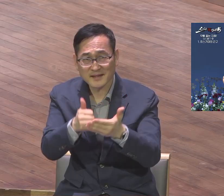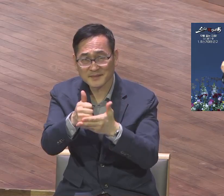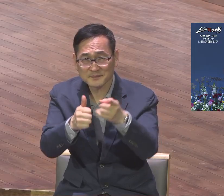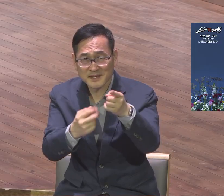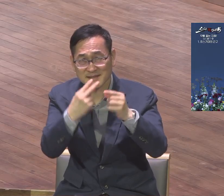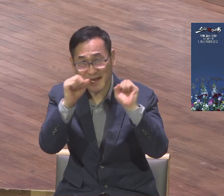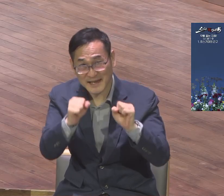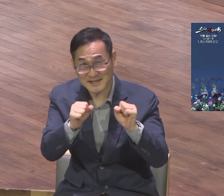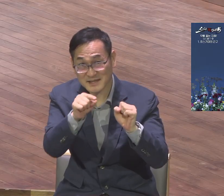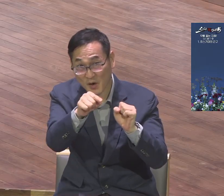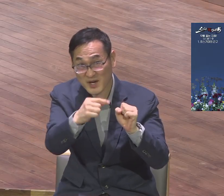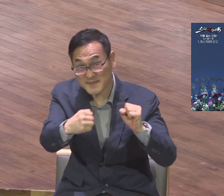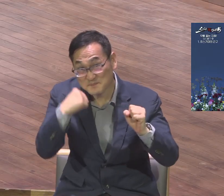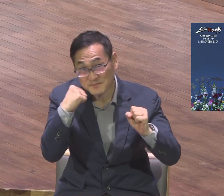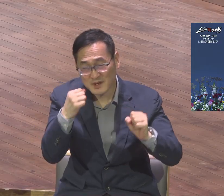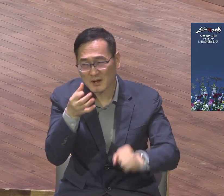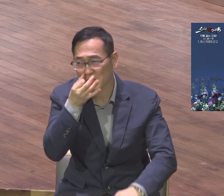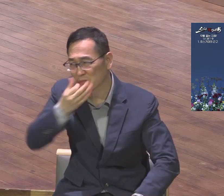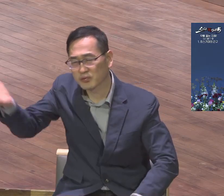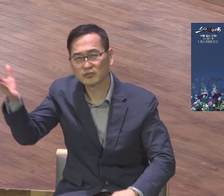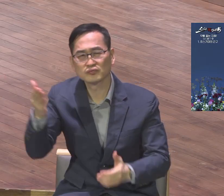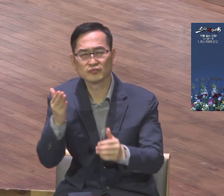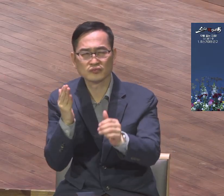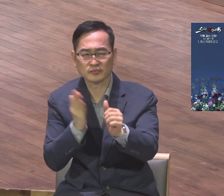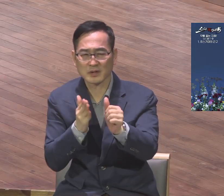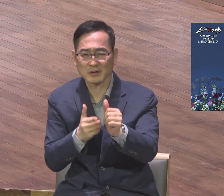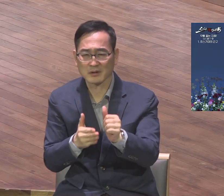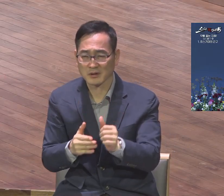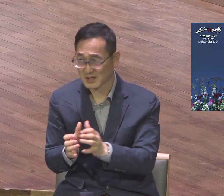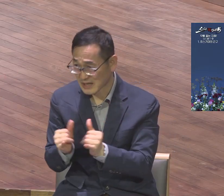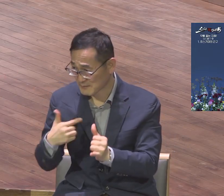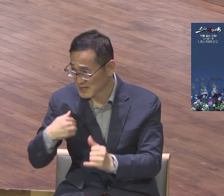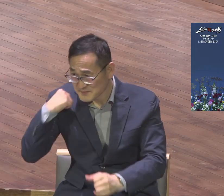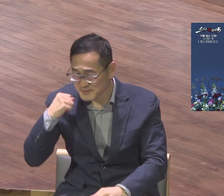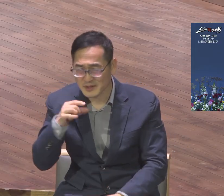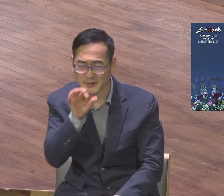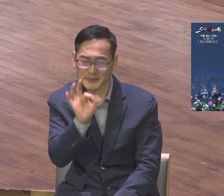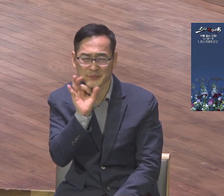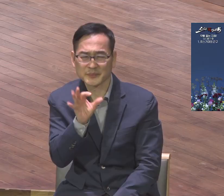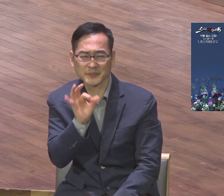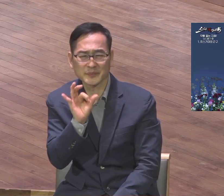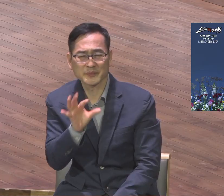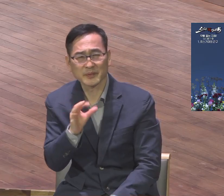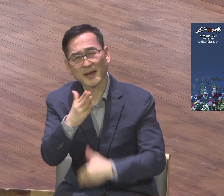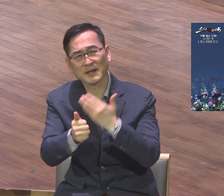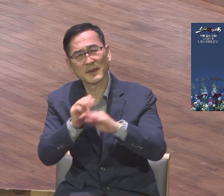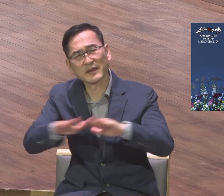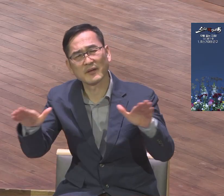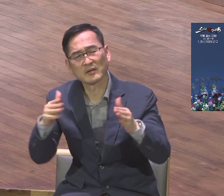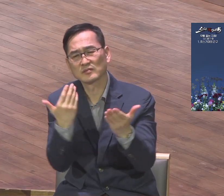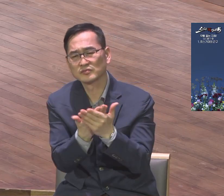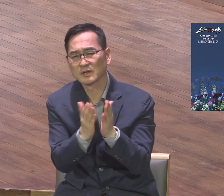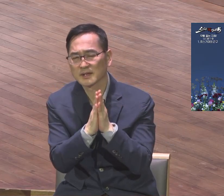것을 이런 지금 막다른 위기 속에 인간적으로 아무것도 할 수 없는 이때에 하나님이 해결해 주세요.